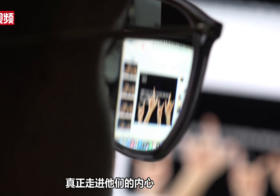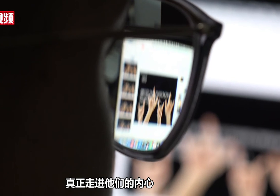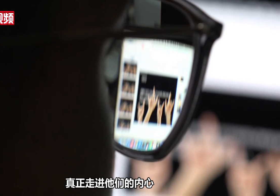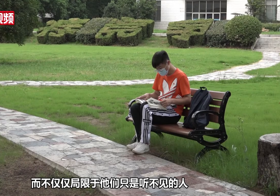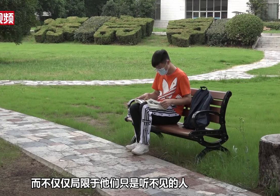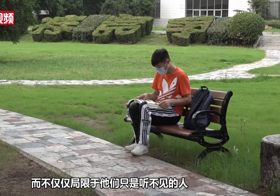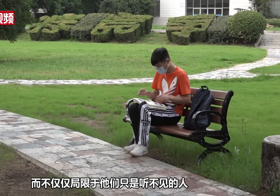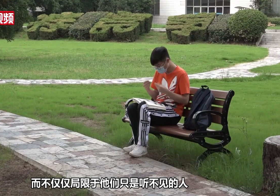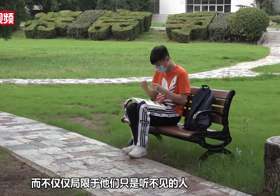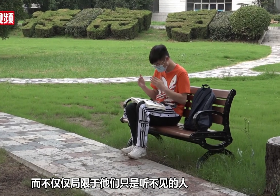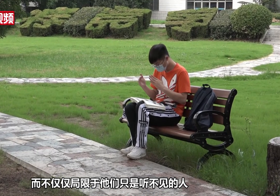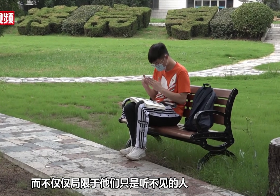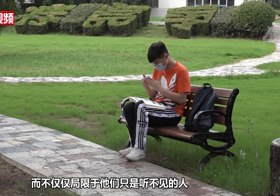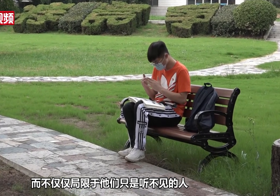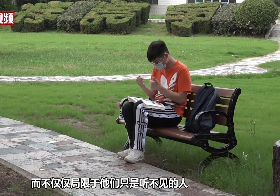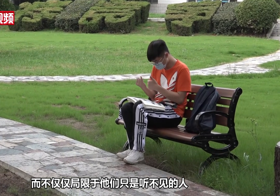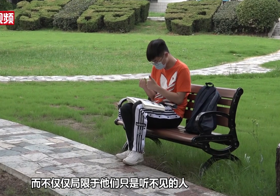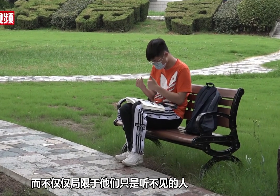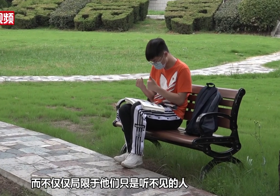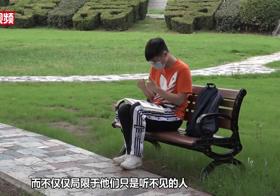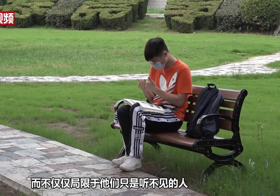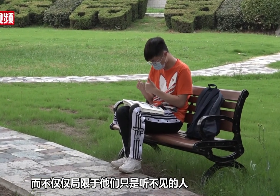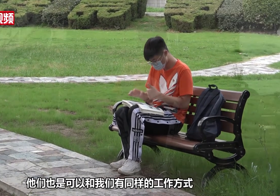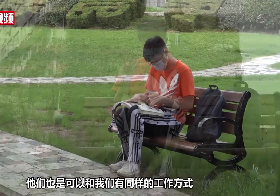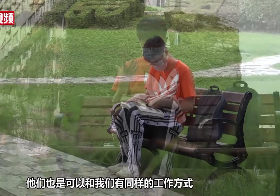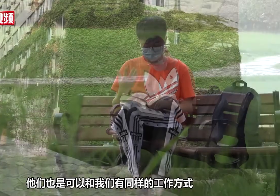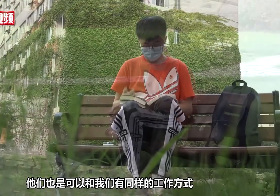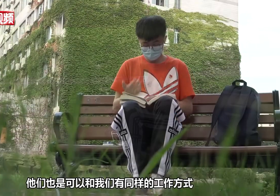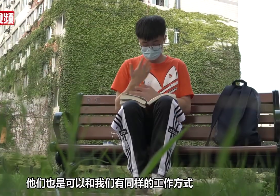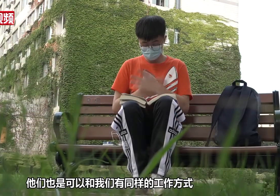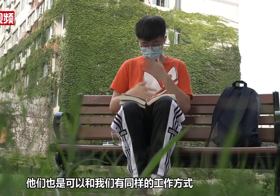他们的内心，而不仅仅局限于他们只是听不见的人，他